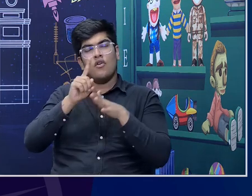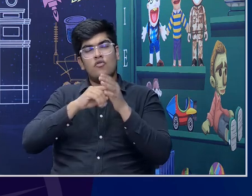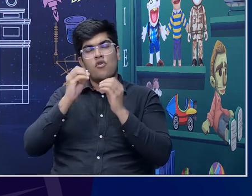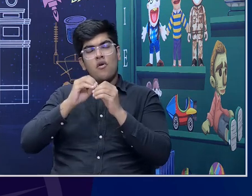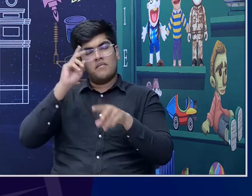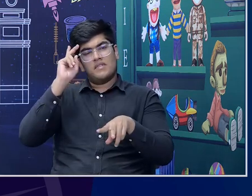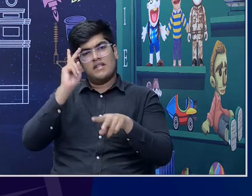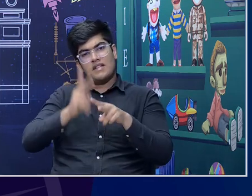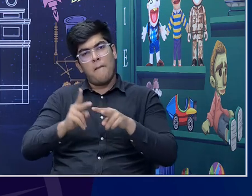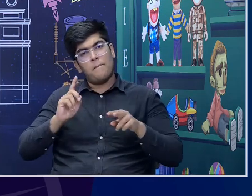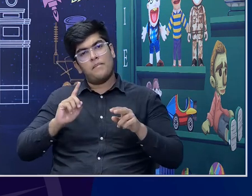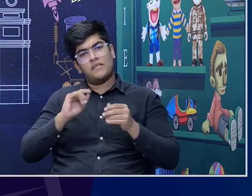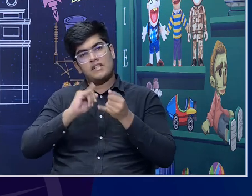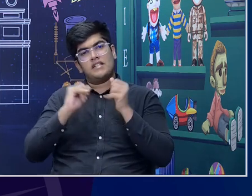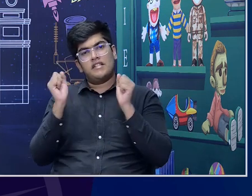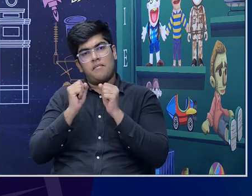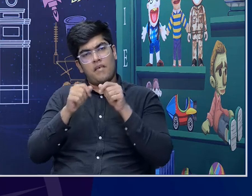नहीं, सबसे